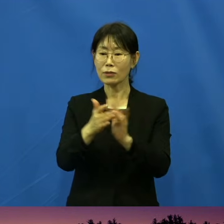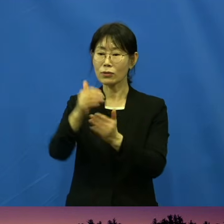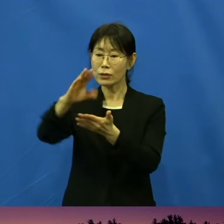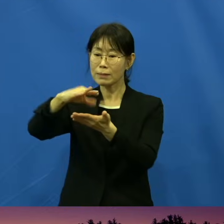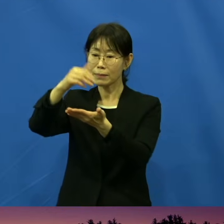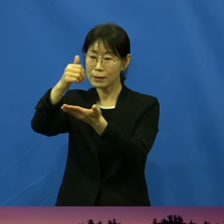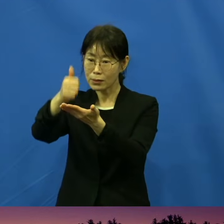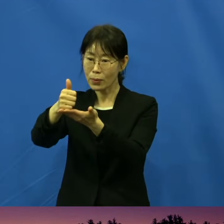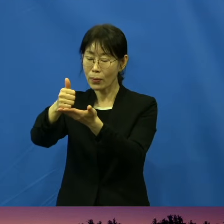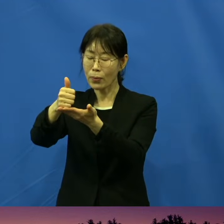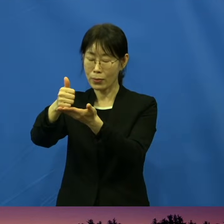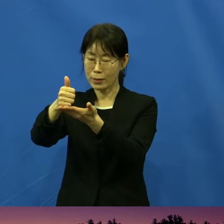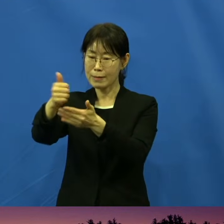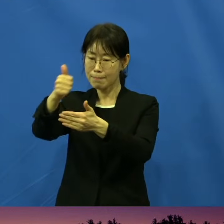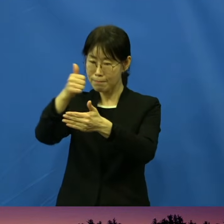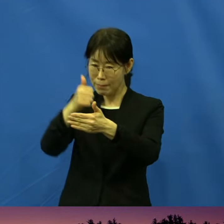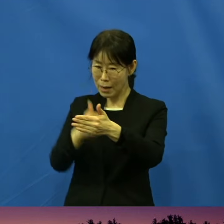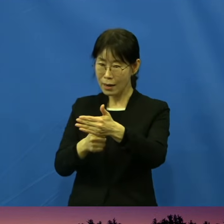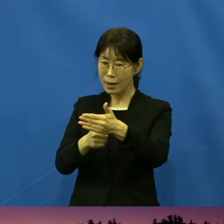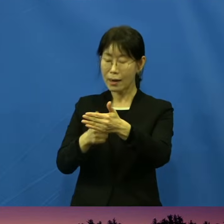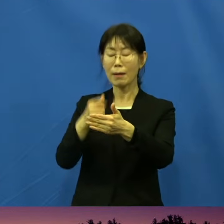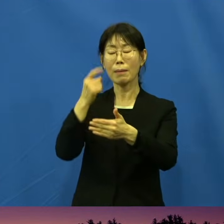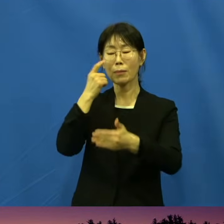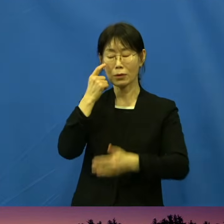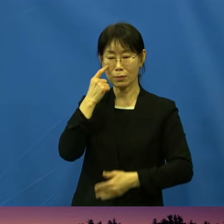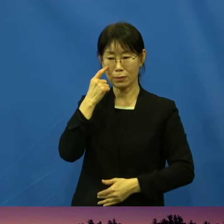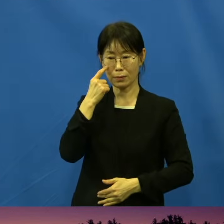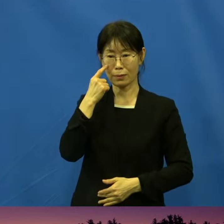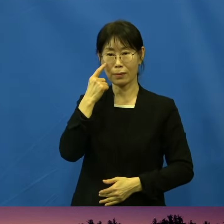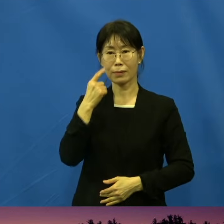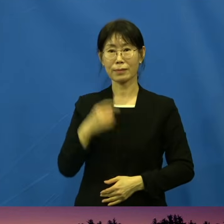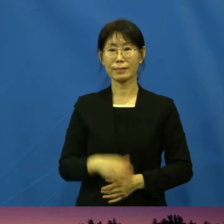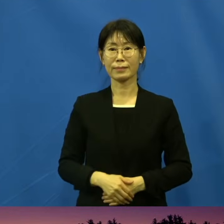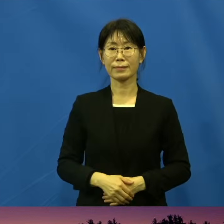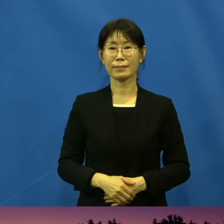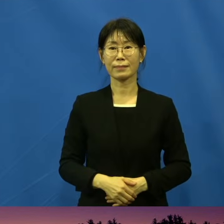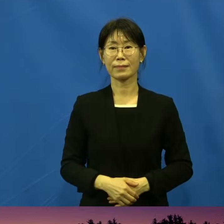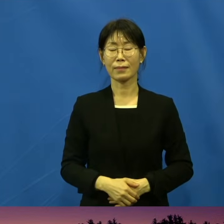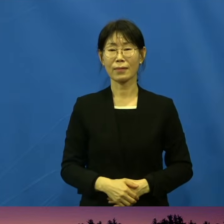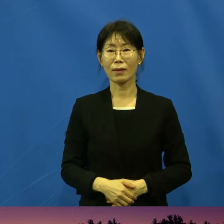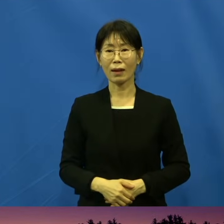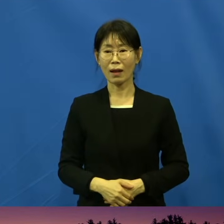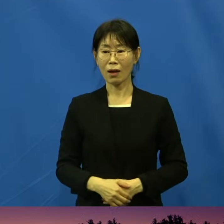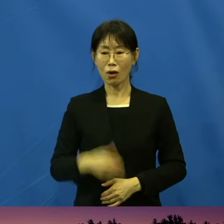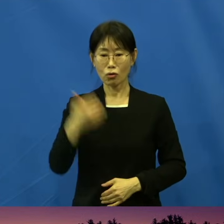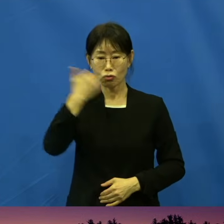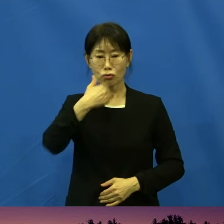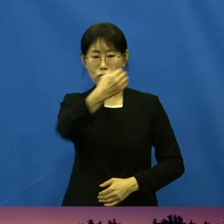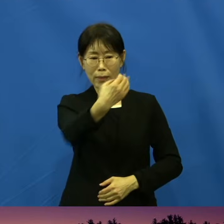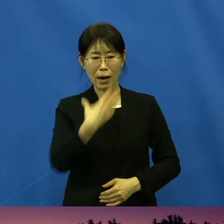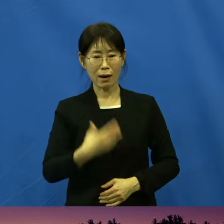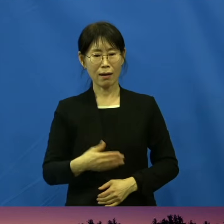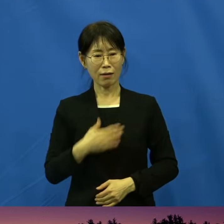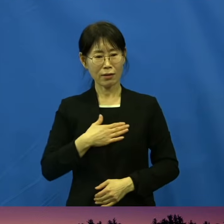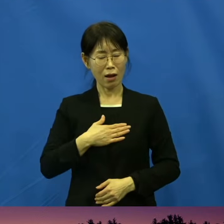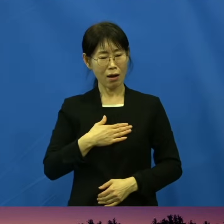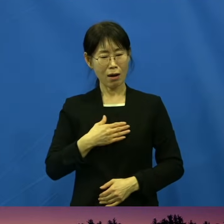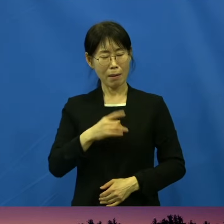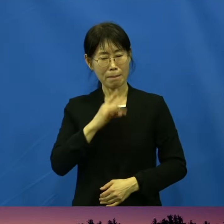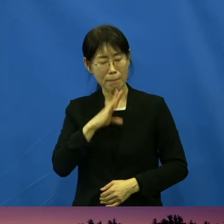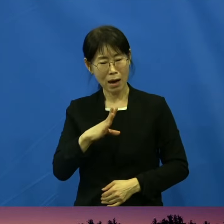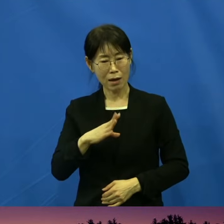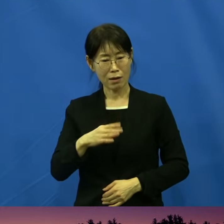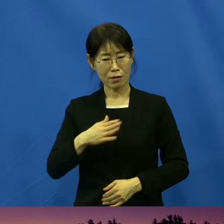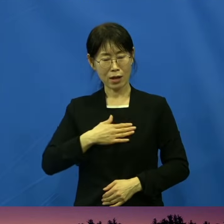여러분, 그리스도와 함께 죽는 겁니다. 주로 억울하다고 하는 사람들은요 혼자 죽는 신용만 한 사람들이 그리스도와